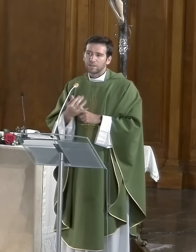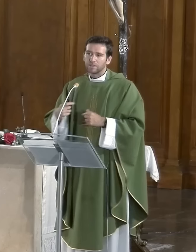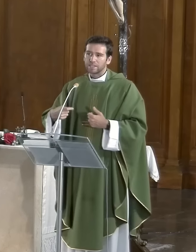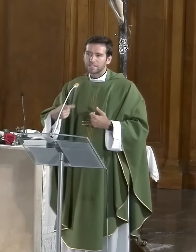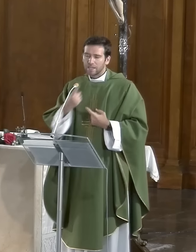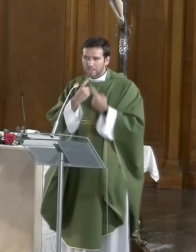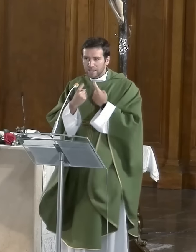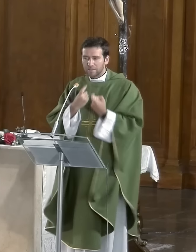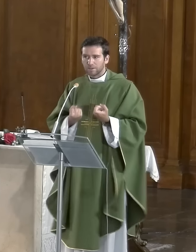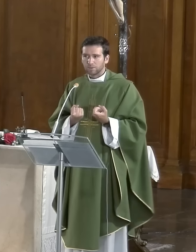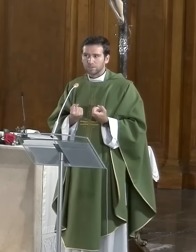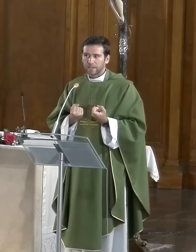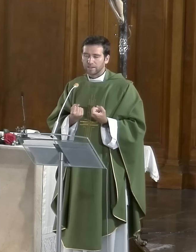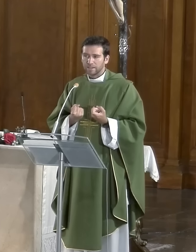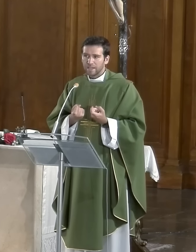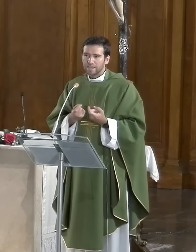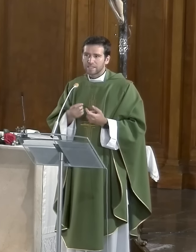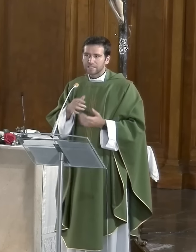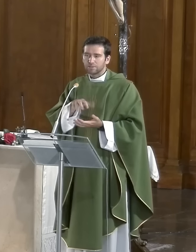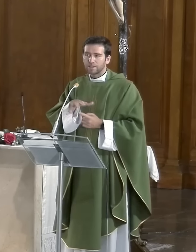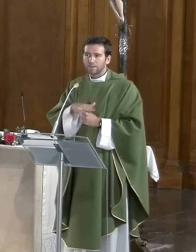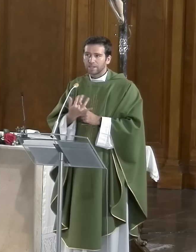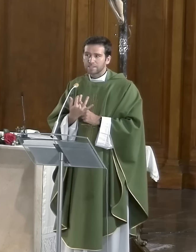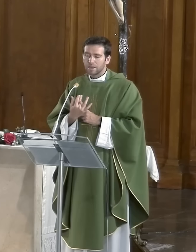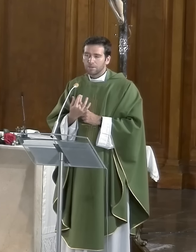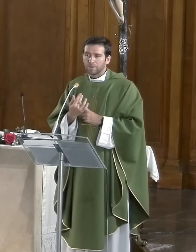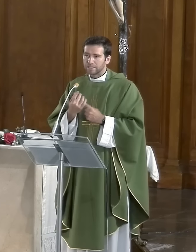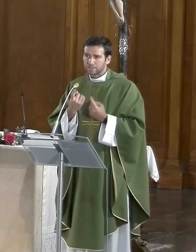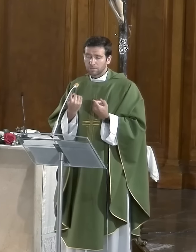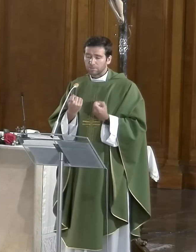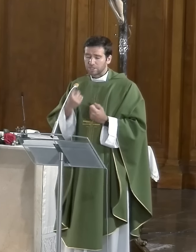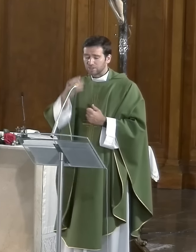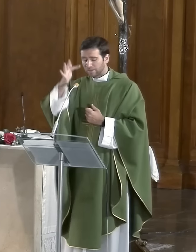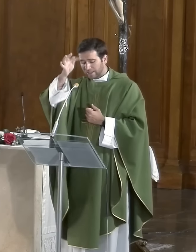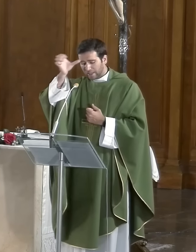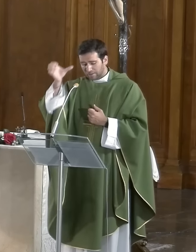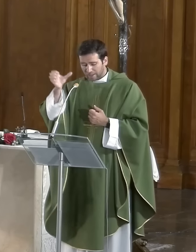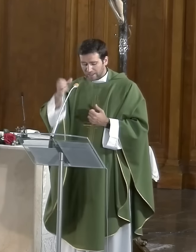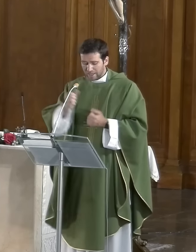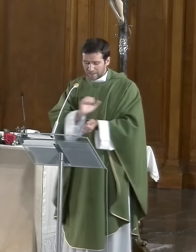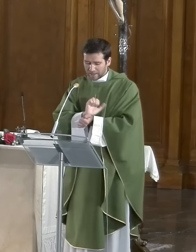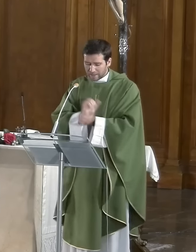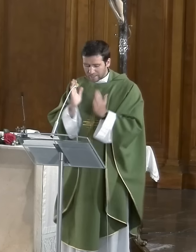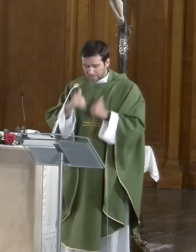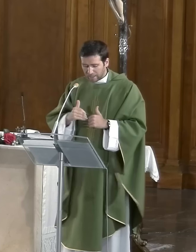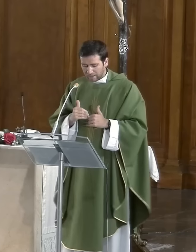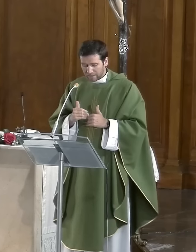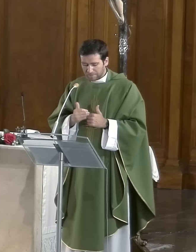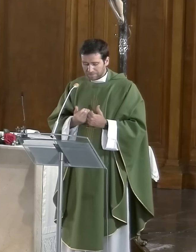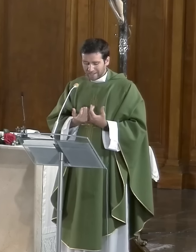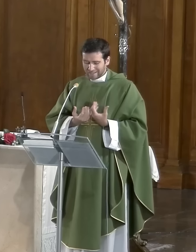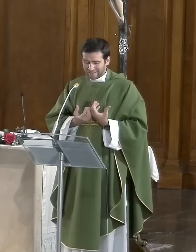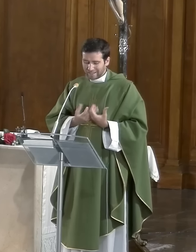situaciones de dificultad. Esas situaciones, pues, como hemos dicho, de falta de fe, de desesperanza, de que